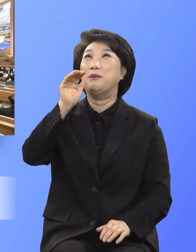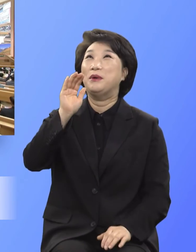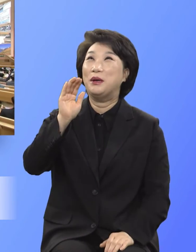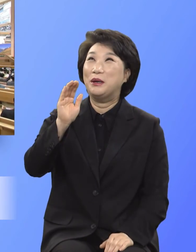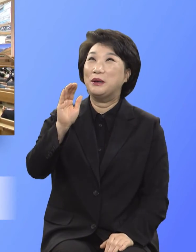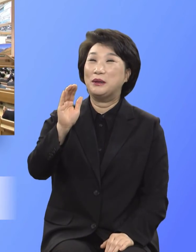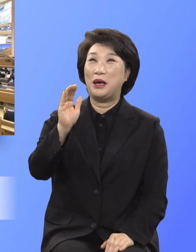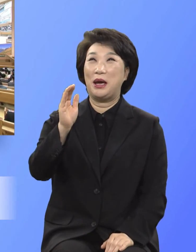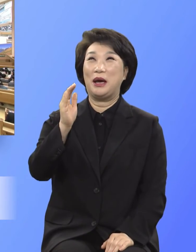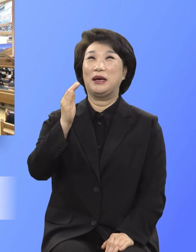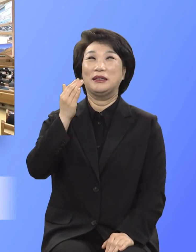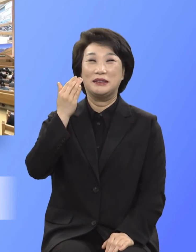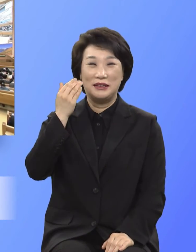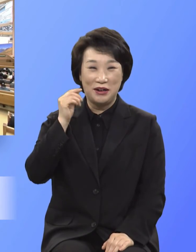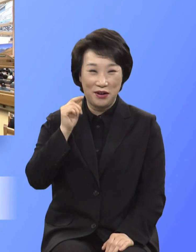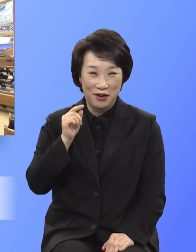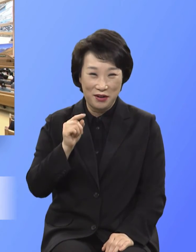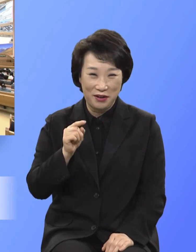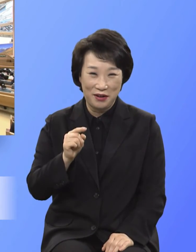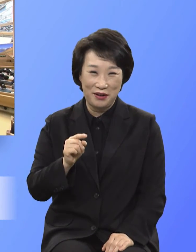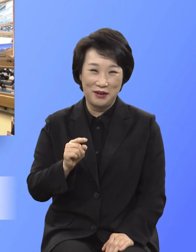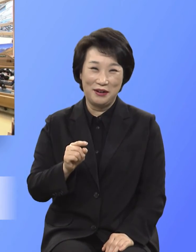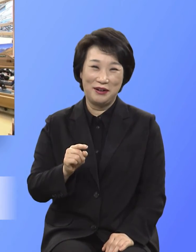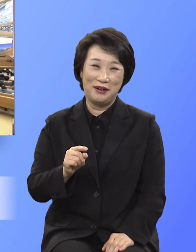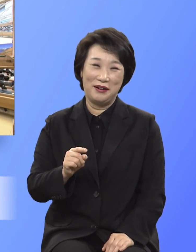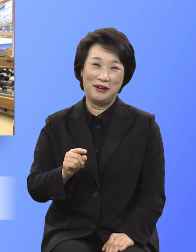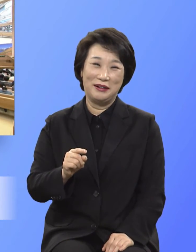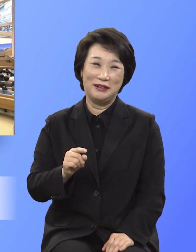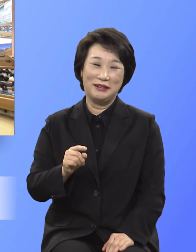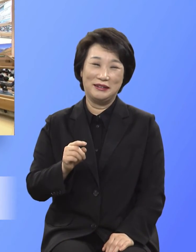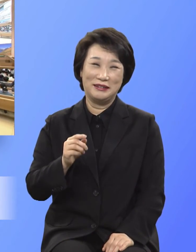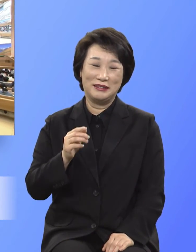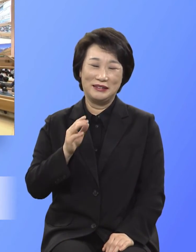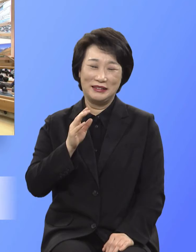주님의 기쁨이 되는 것.